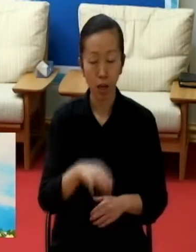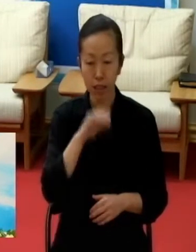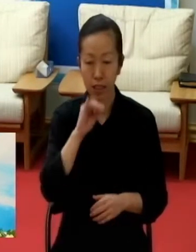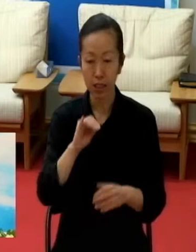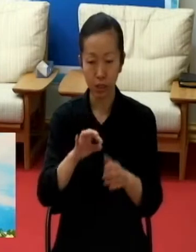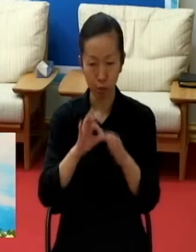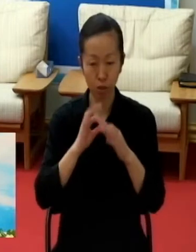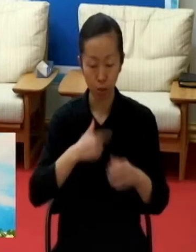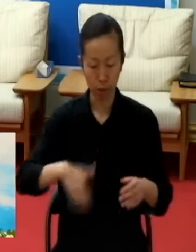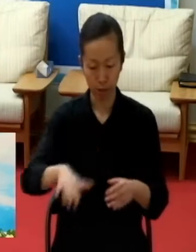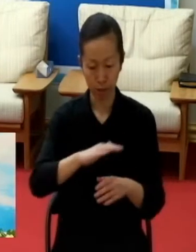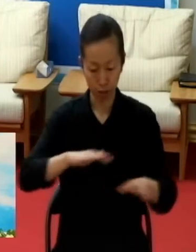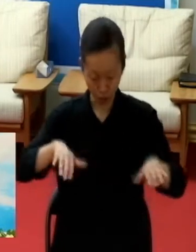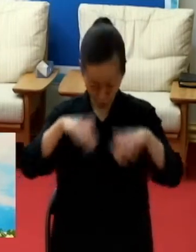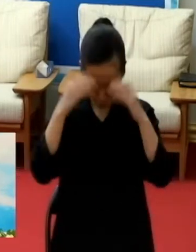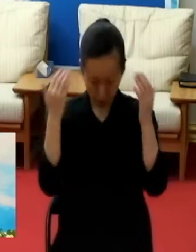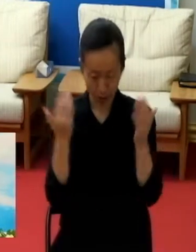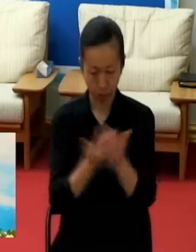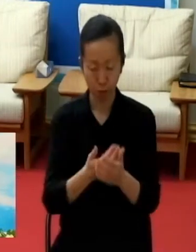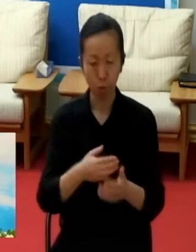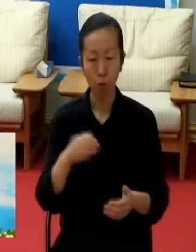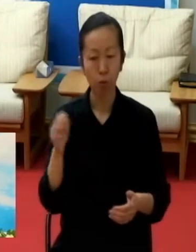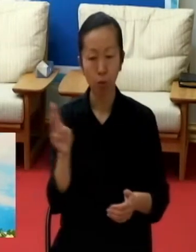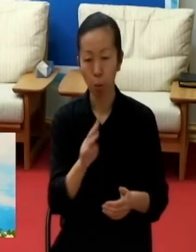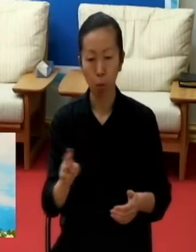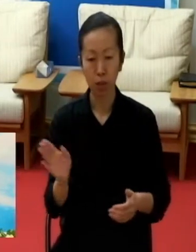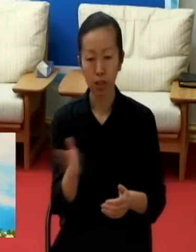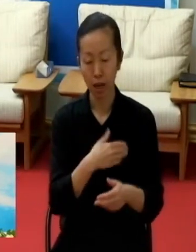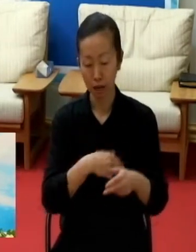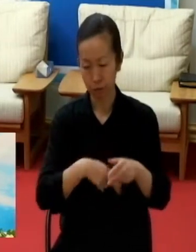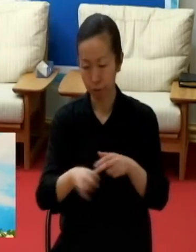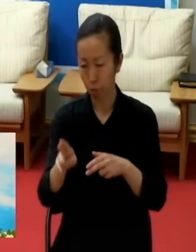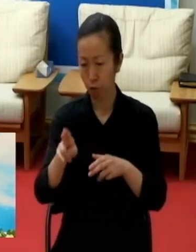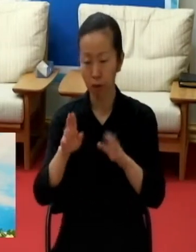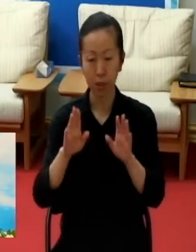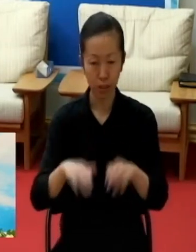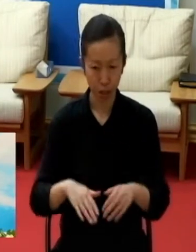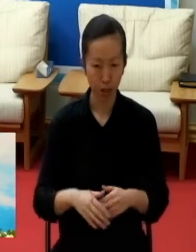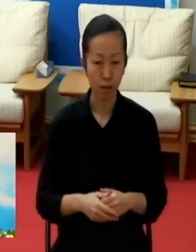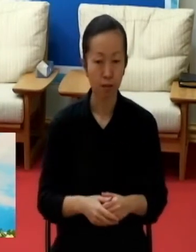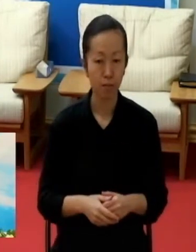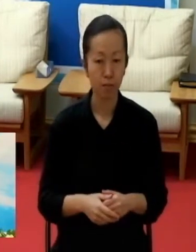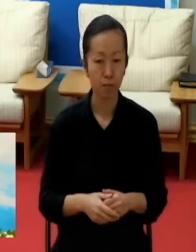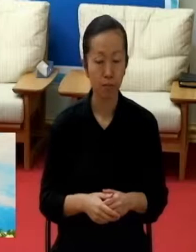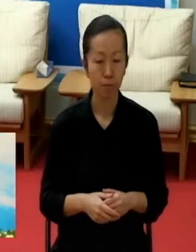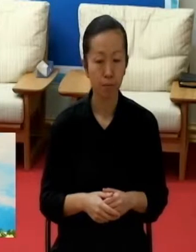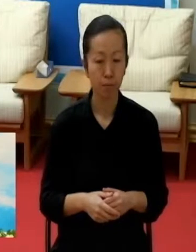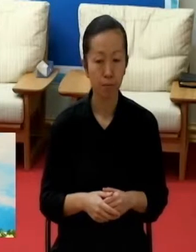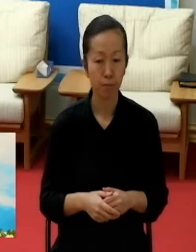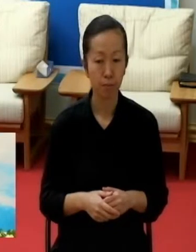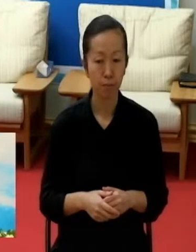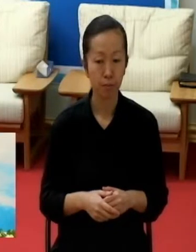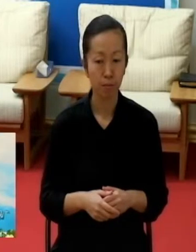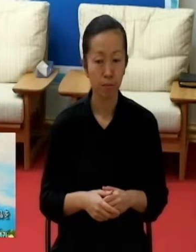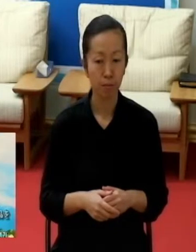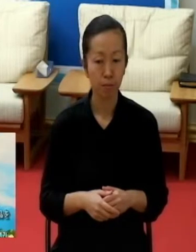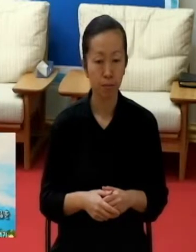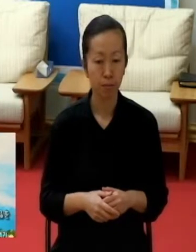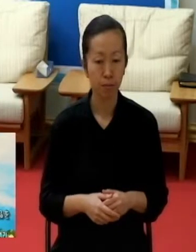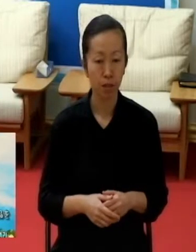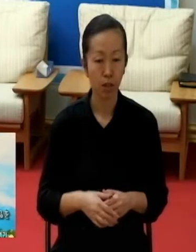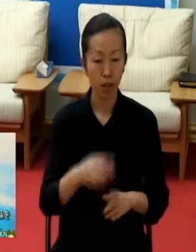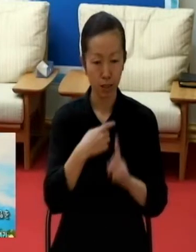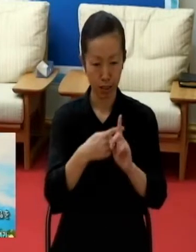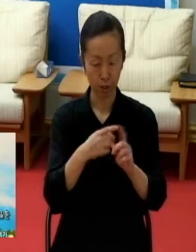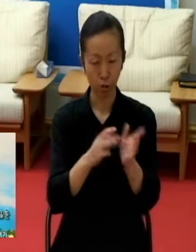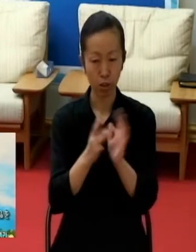血によって私たちは全ての呪いから逃れました。 그 그리스도의 예수의 흔적으로 하나님 나라의 작품을 이제 만드시기 바랍니다. その